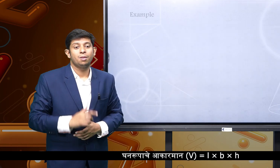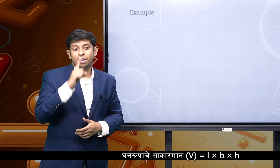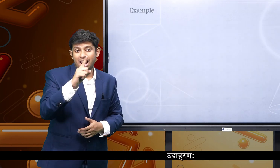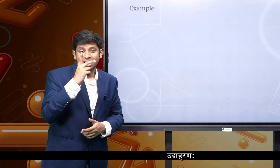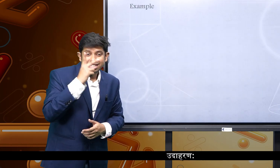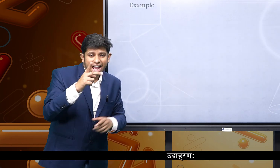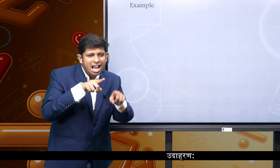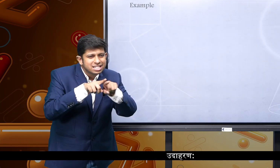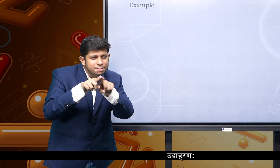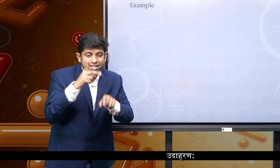उदाहरण,